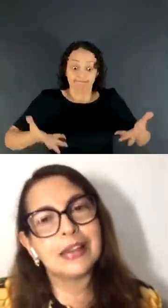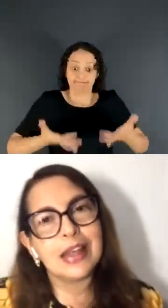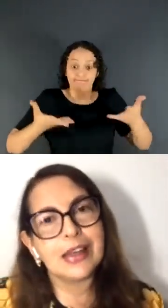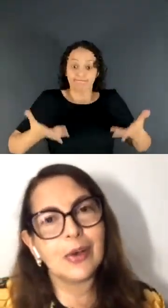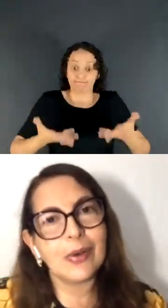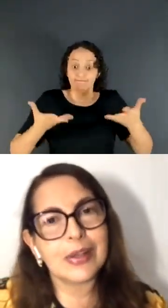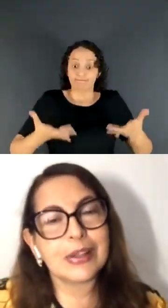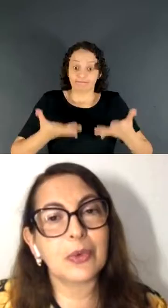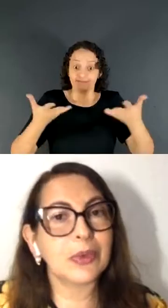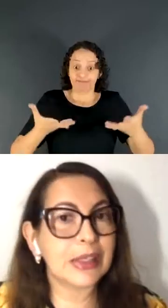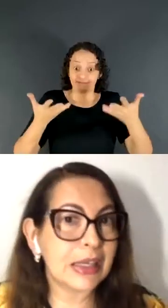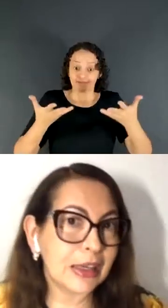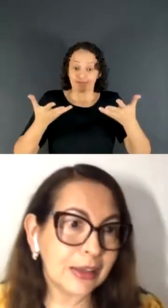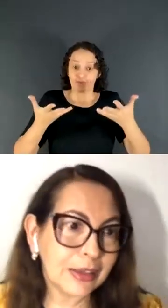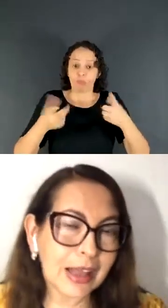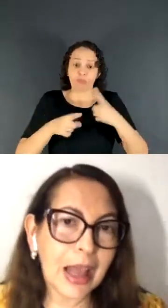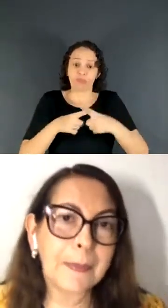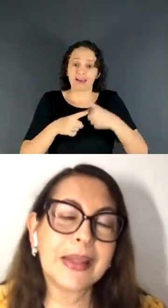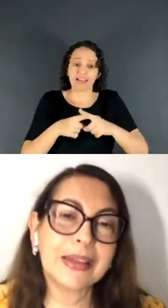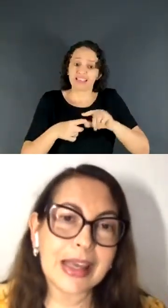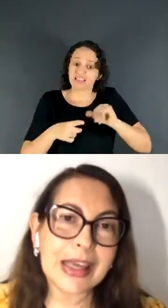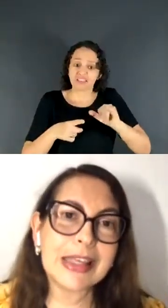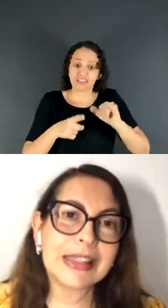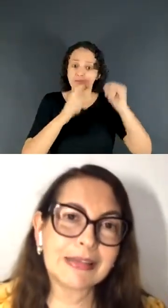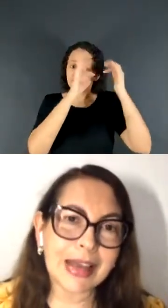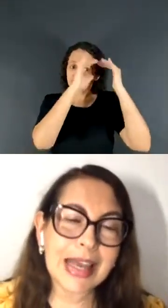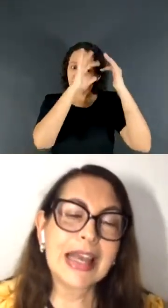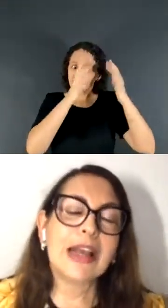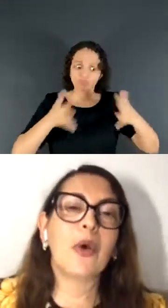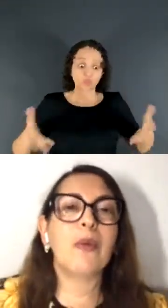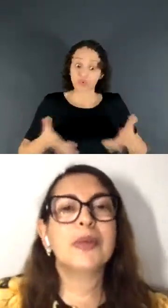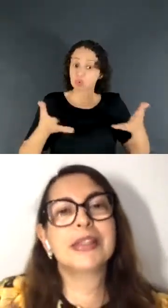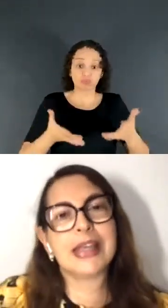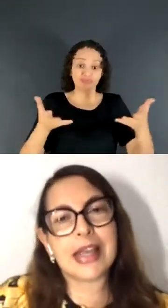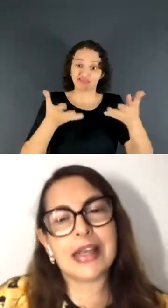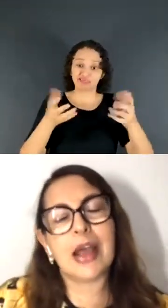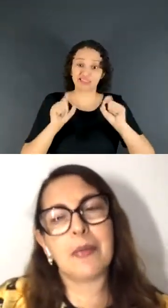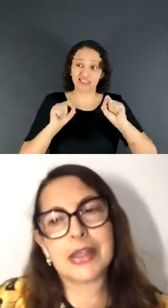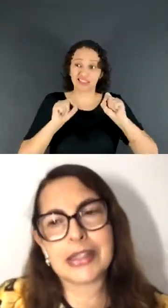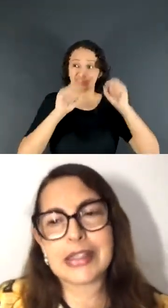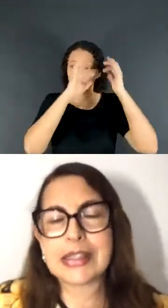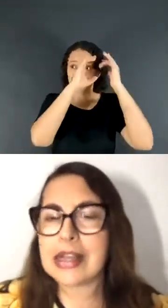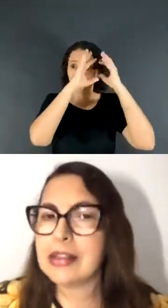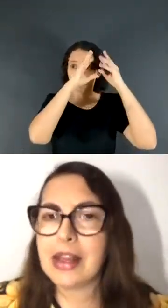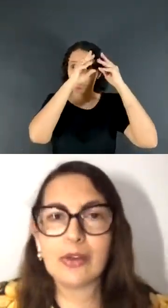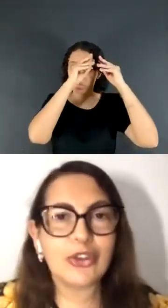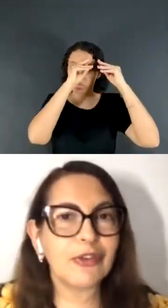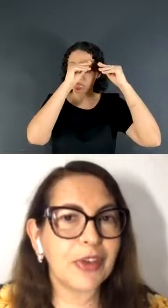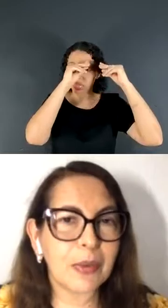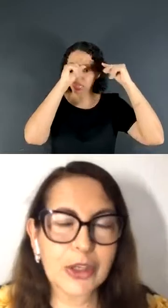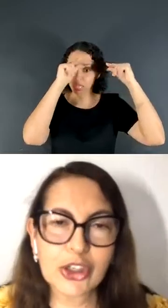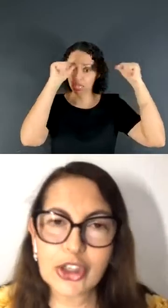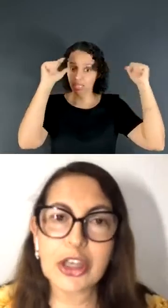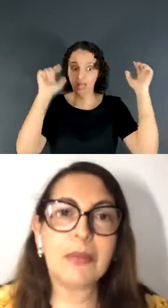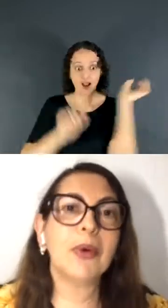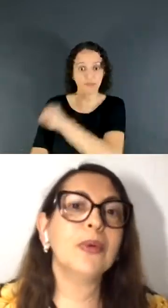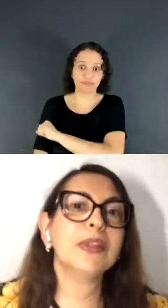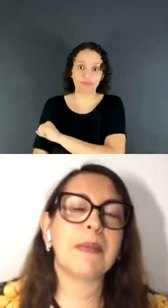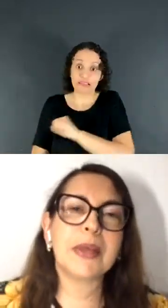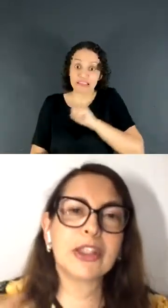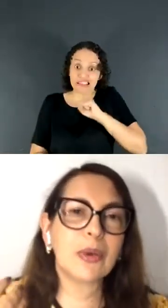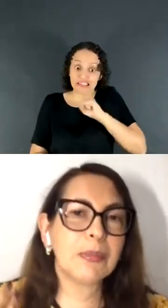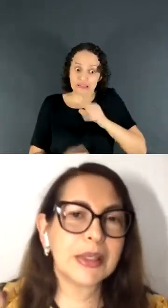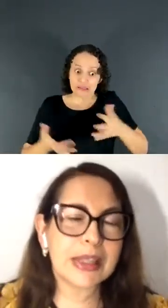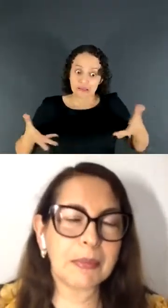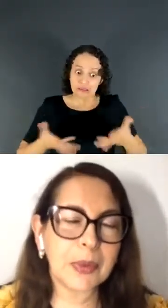se deteriora com tanta rapidez, né, como se ele realmente, assim, se ele não tiver um estímulo,